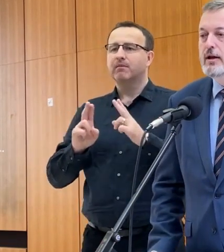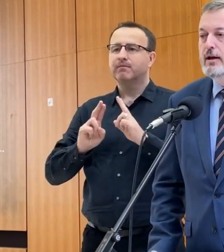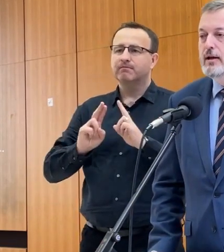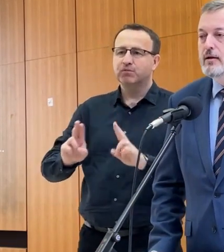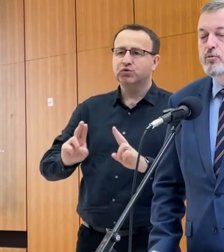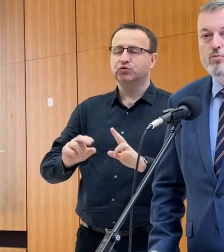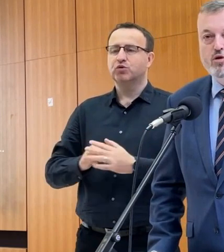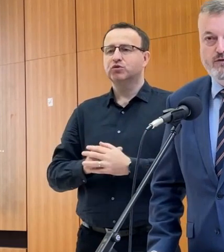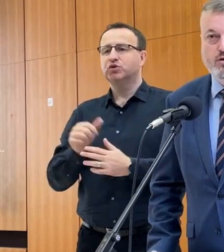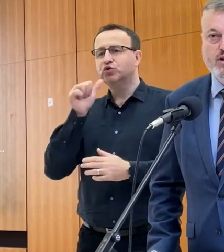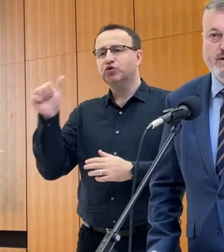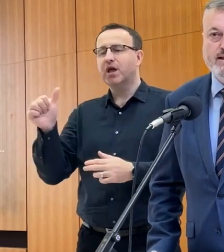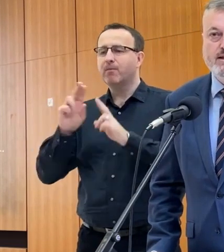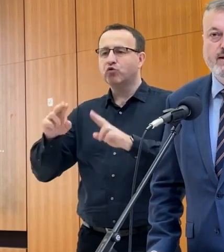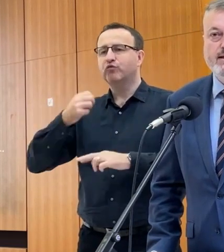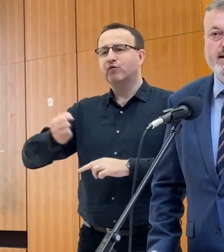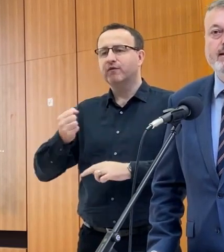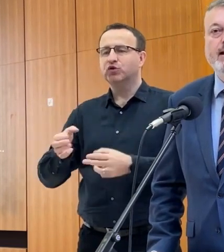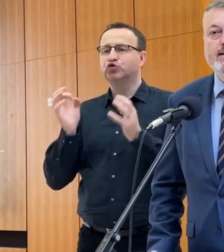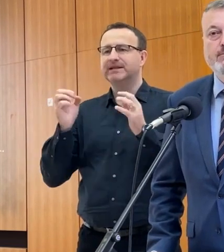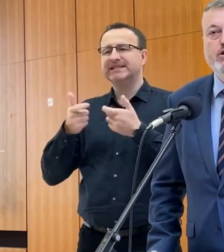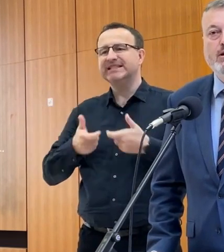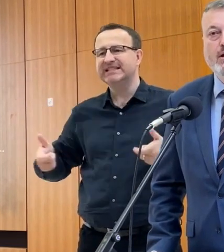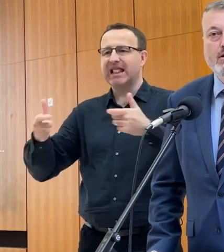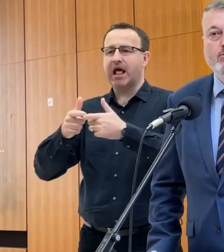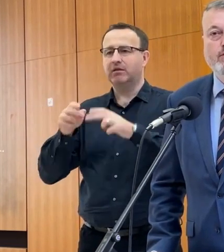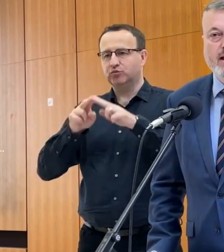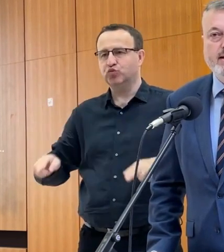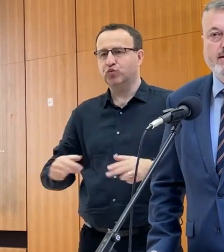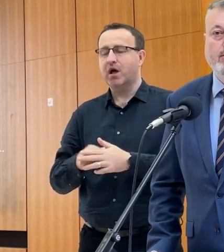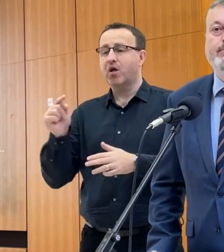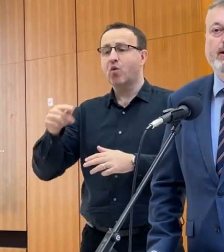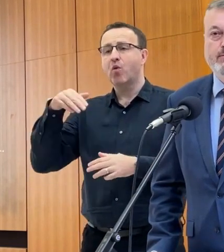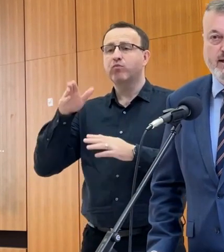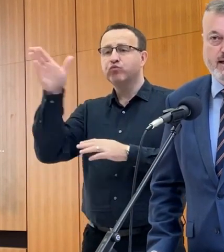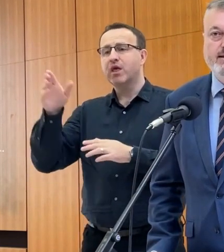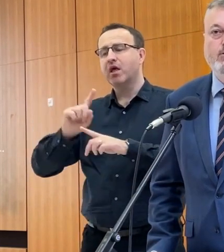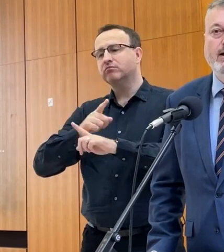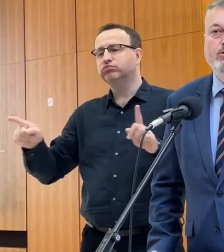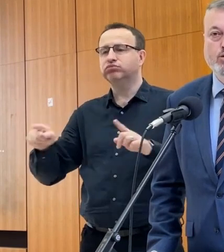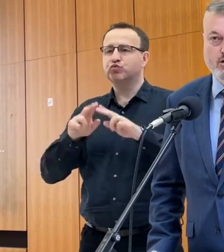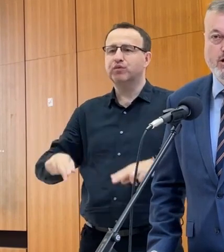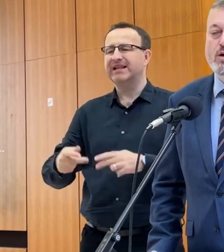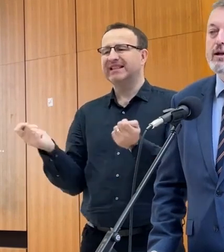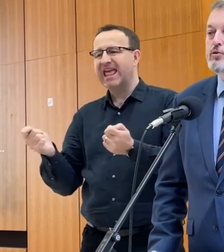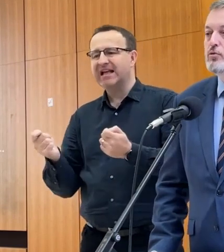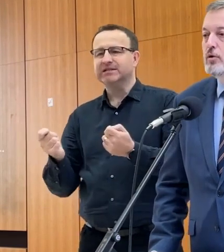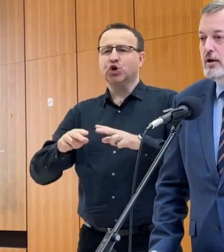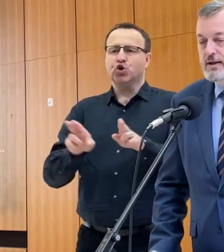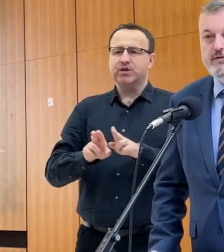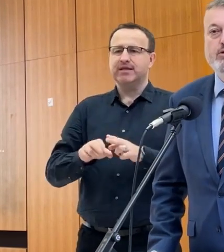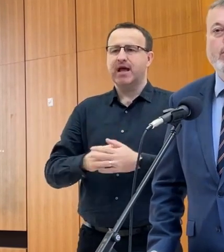že budú môcť fungovať špecializované senáty, ale s tým, že to budú viaceré súdy napríklad pre trestnú agendu, rodinnú